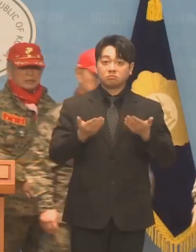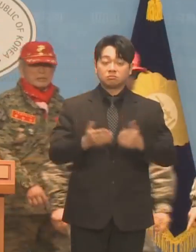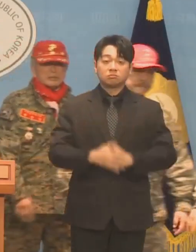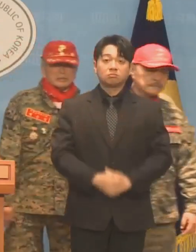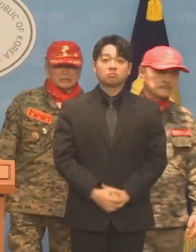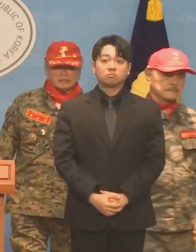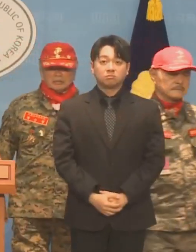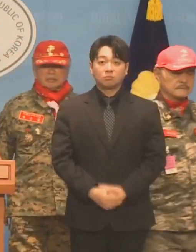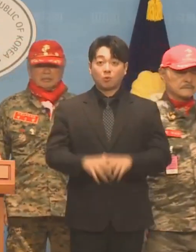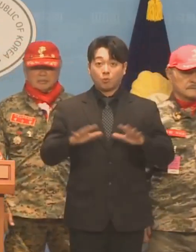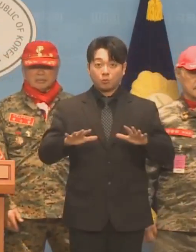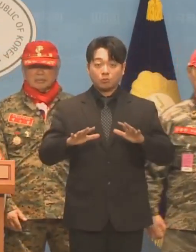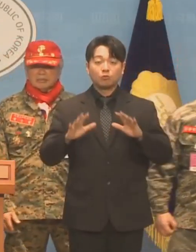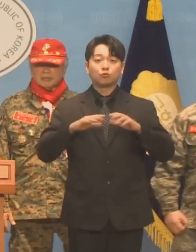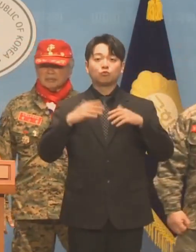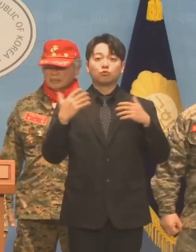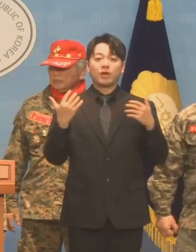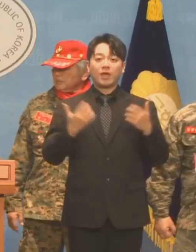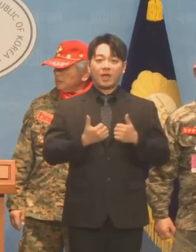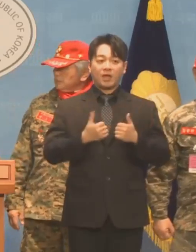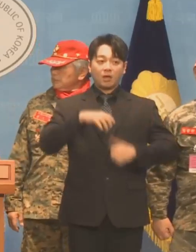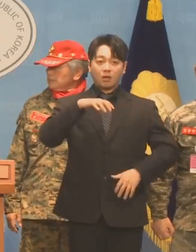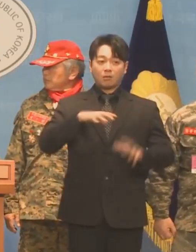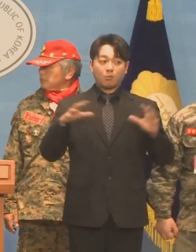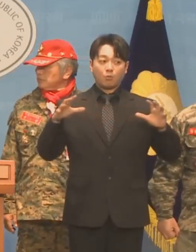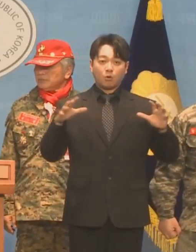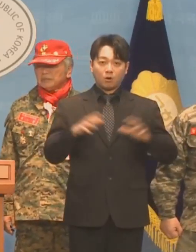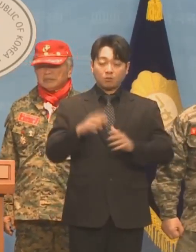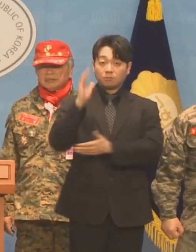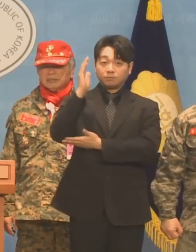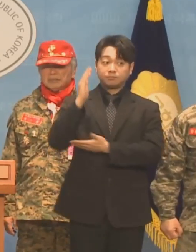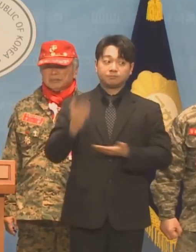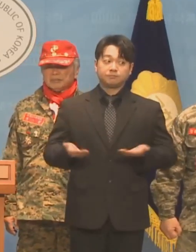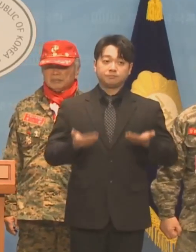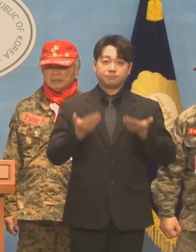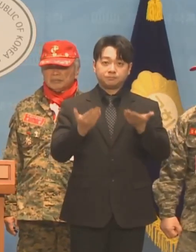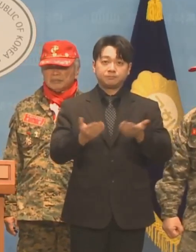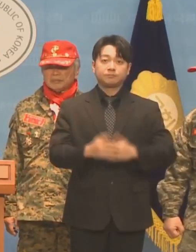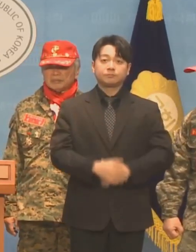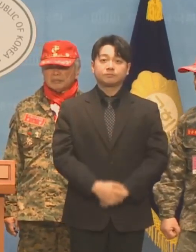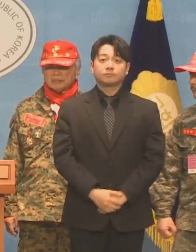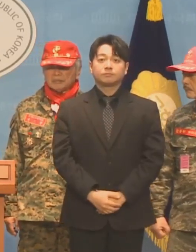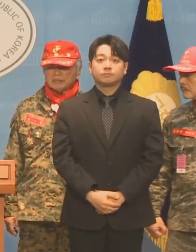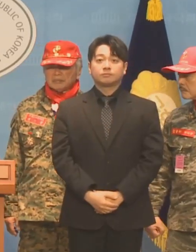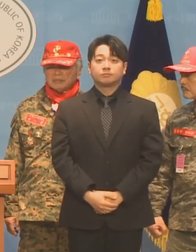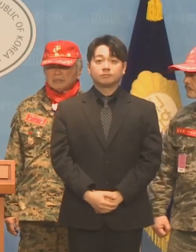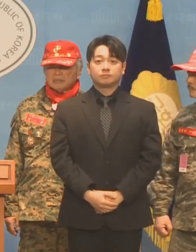국회 소통관을 통해서 저희 기자회견을 하겠습니다.